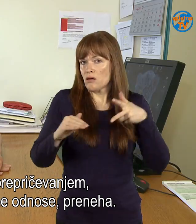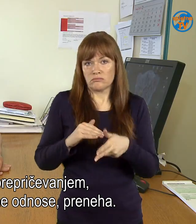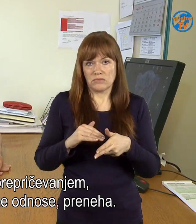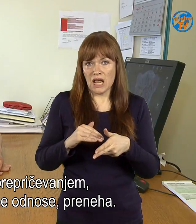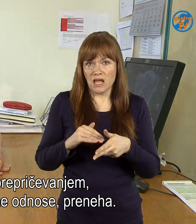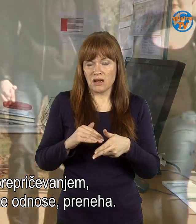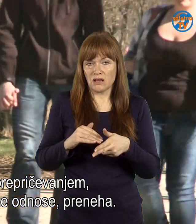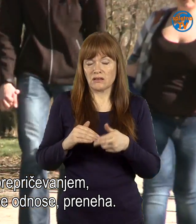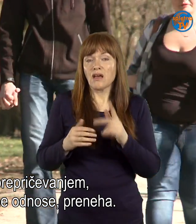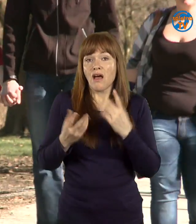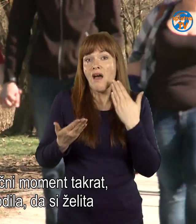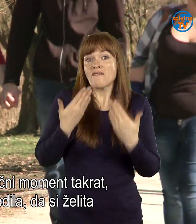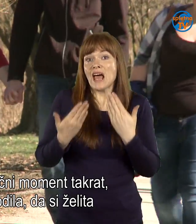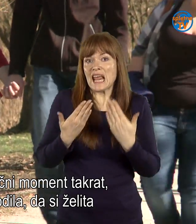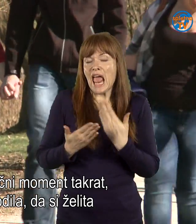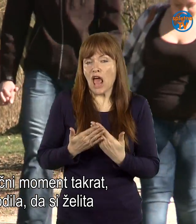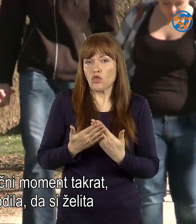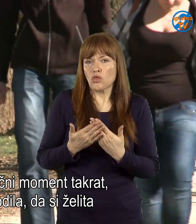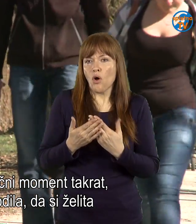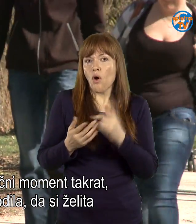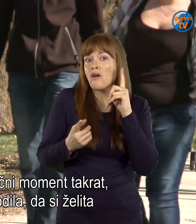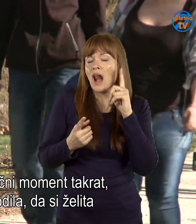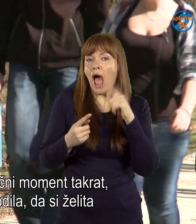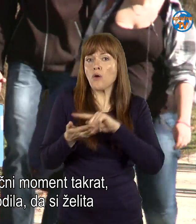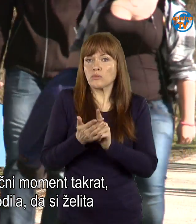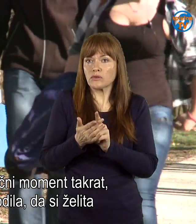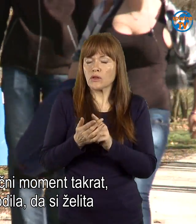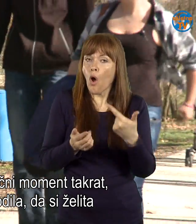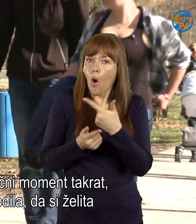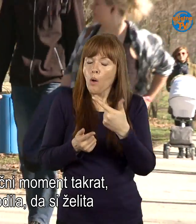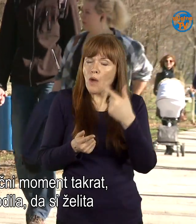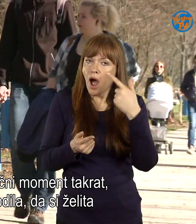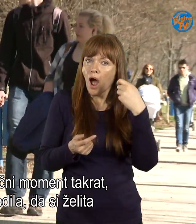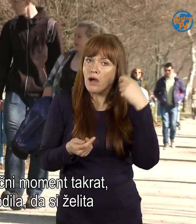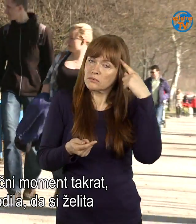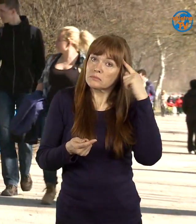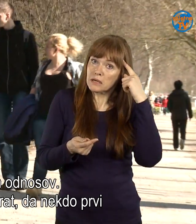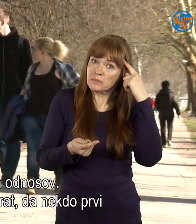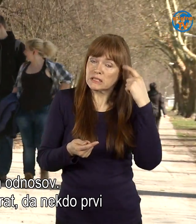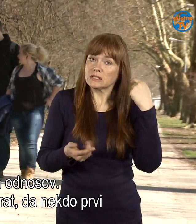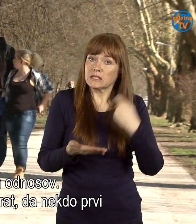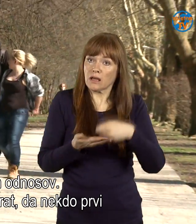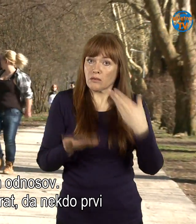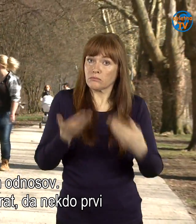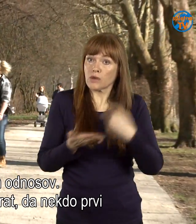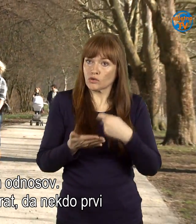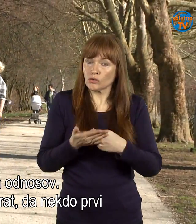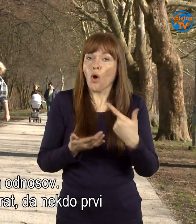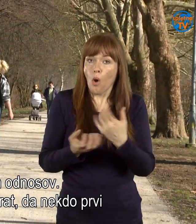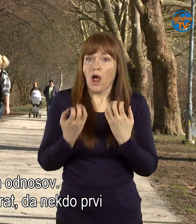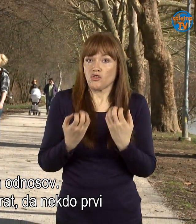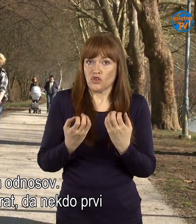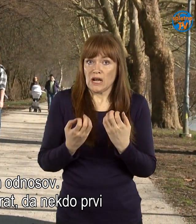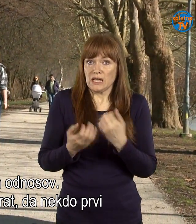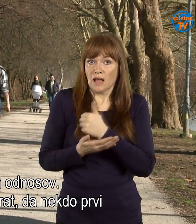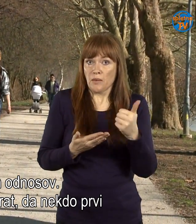odnose preneha. Verjetno je ključni moment takrat, ko oba presodita, da si želita spolnih odnosov.